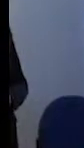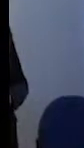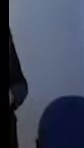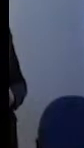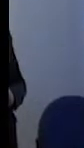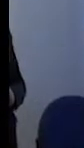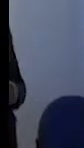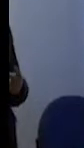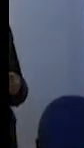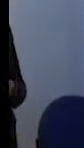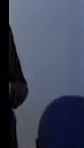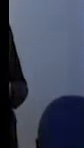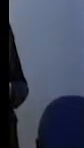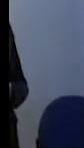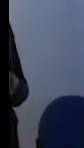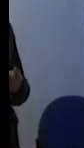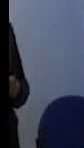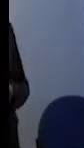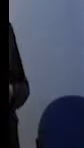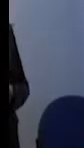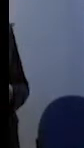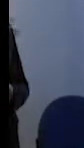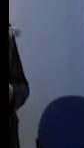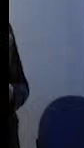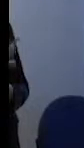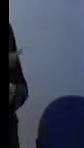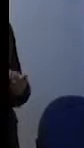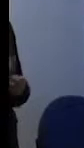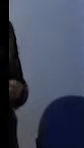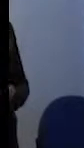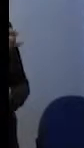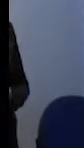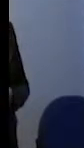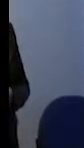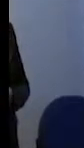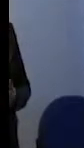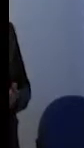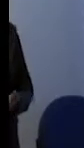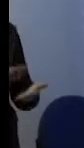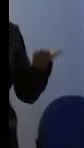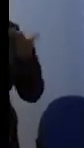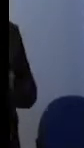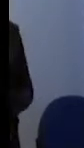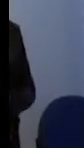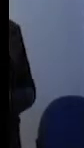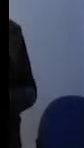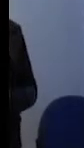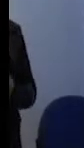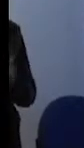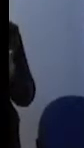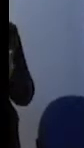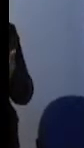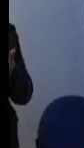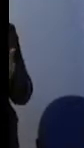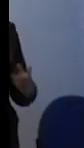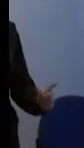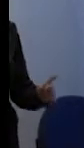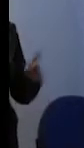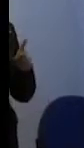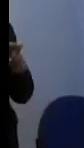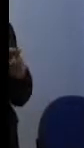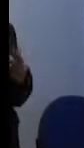López Pérez y de Daniel Niclott, con quien compartimos desde hace un tiempo el